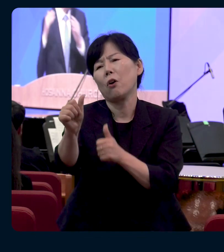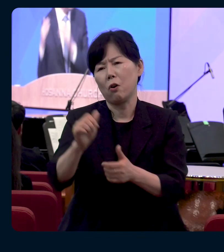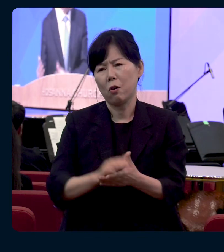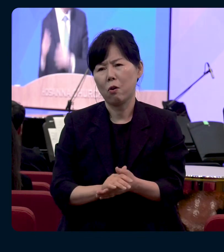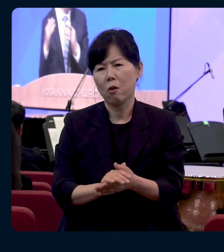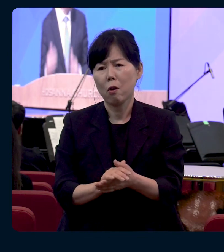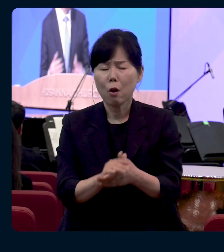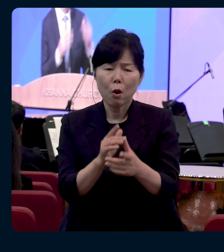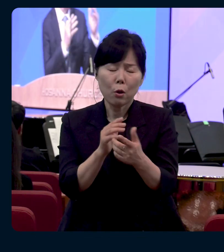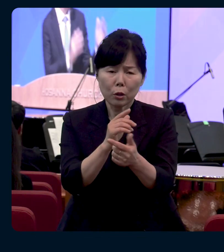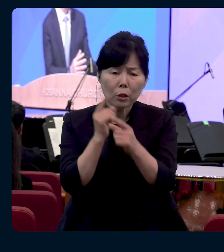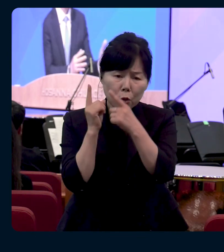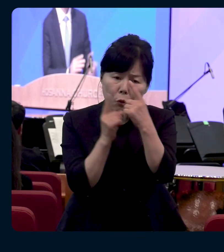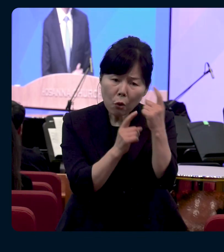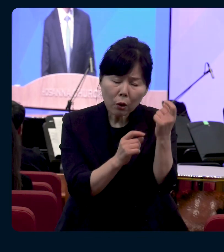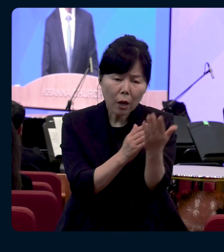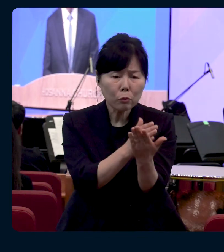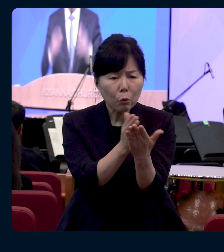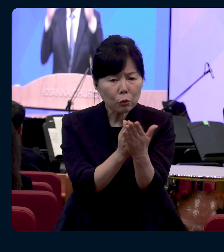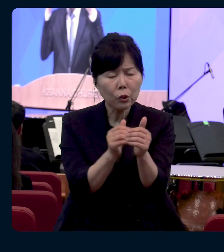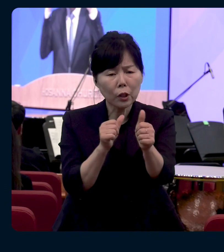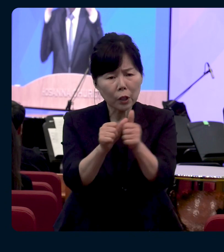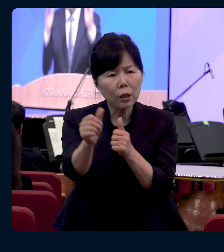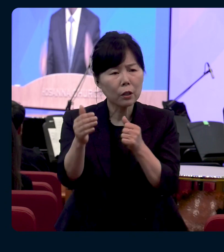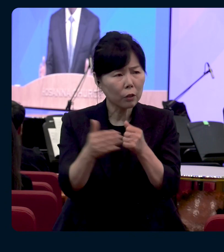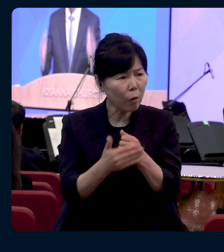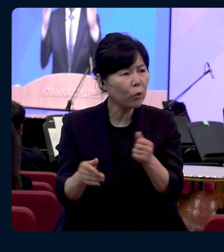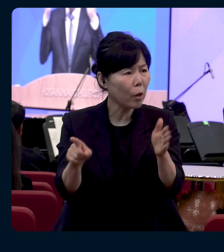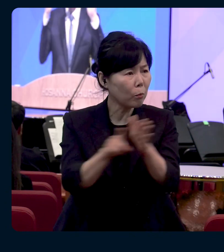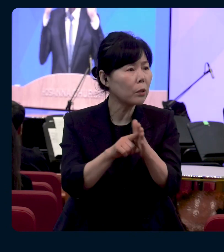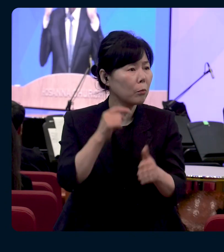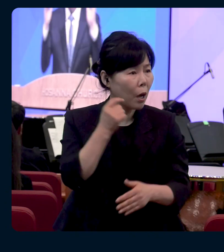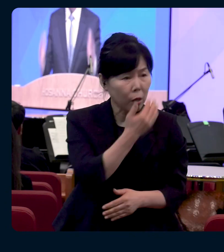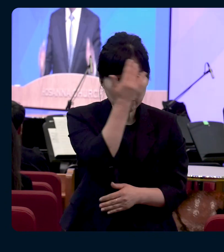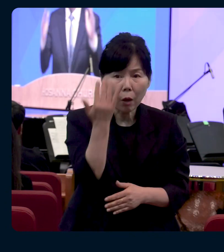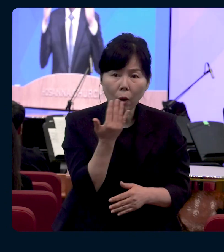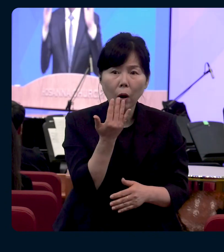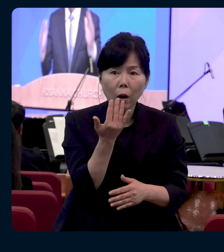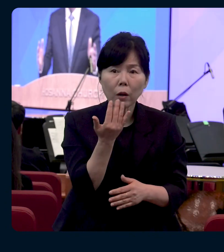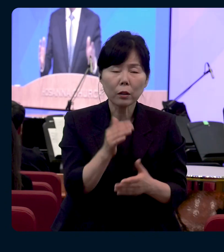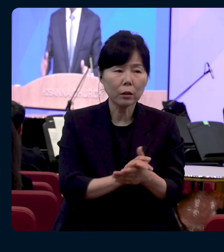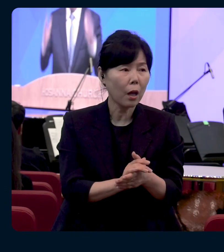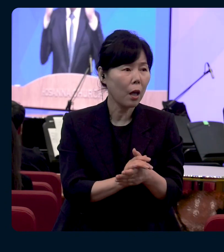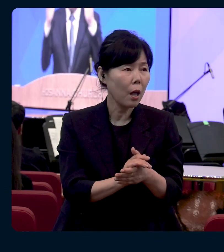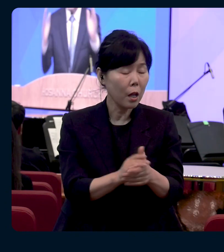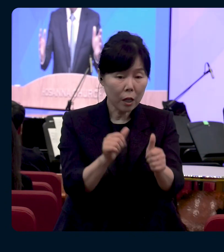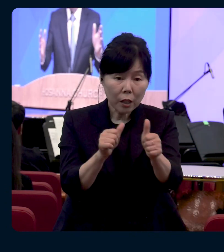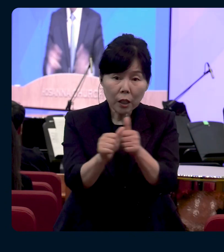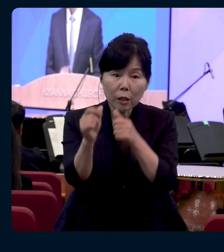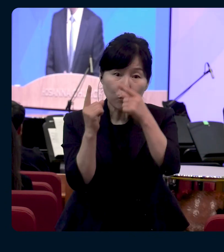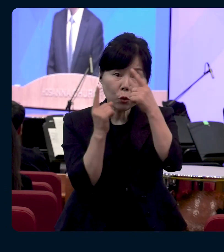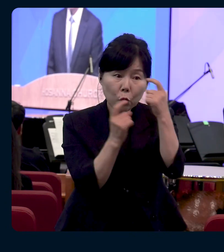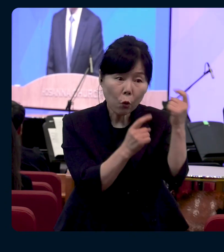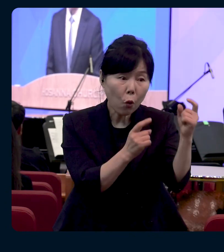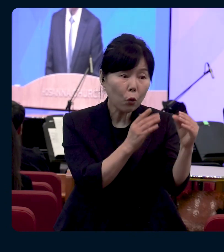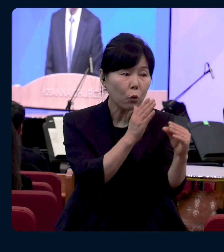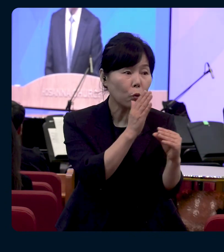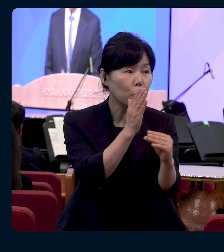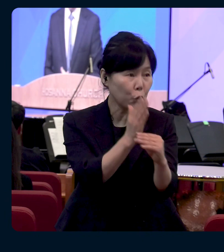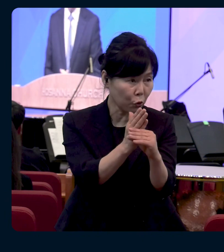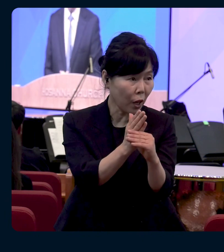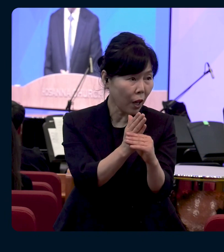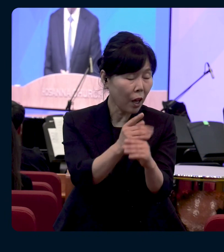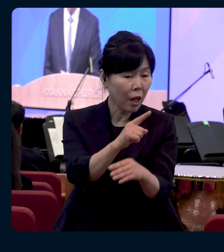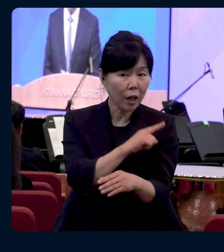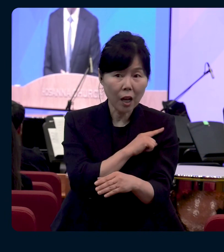요셉이 유혹을 이겼기에 아름다운 사람인데, 그 요셉이 이긴 유혹 중에 가장 큰 유혹이 뭐예요?